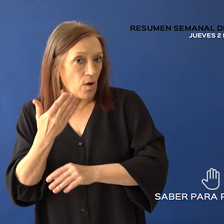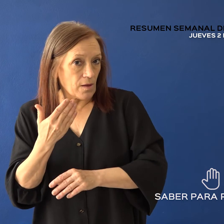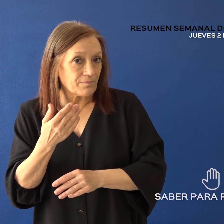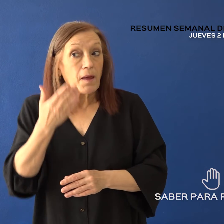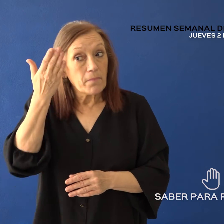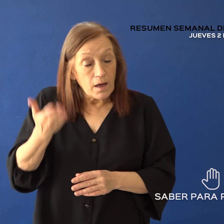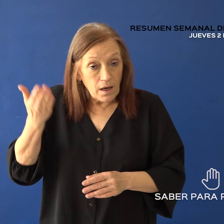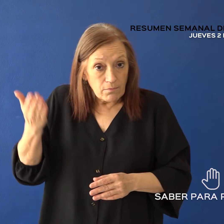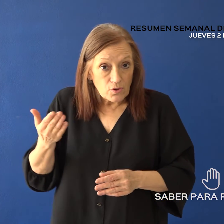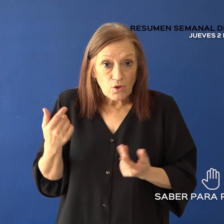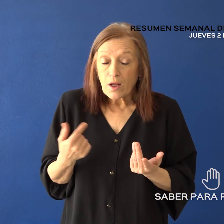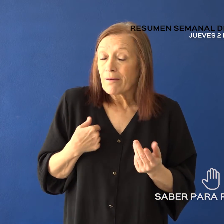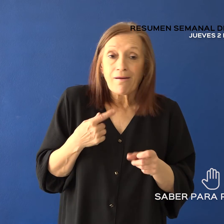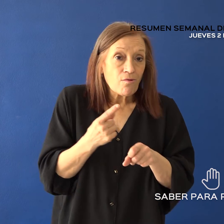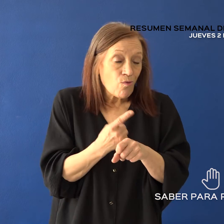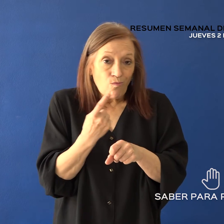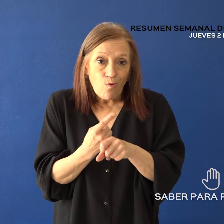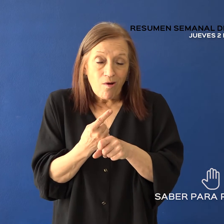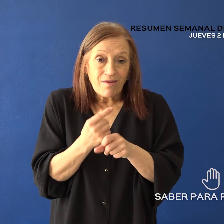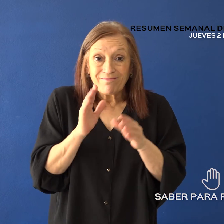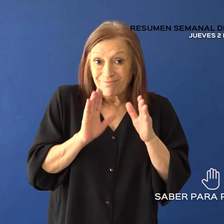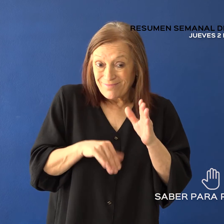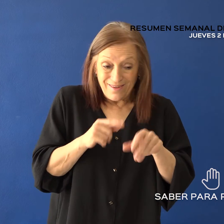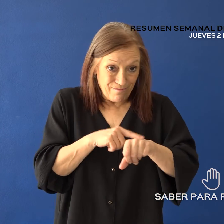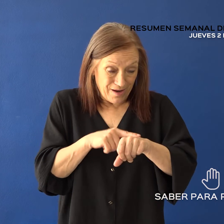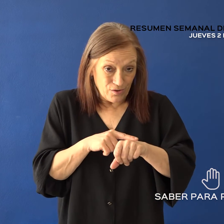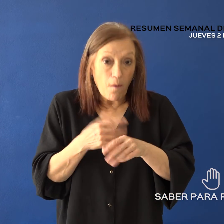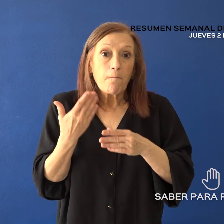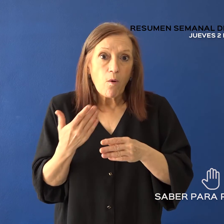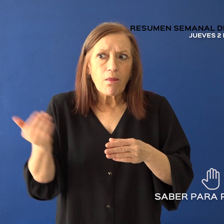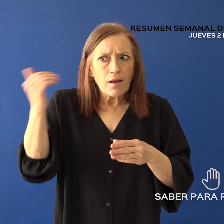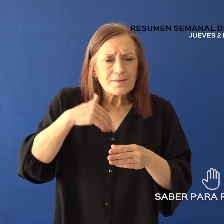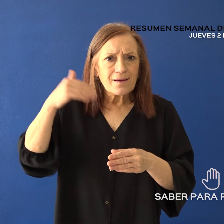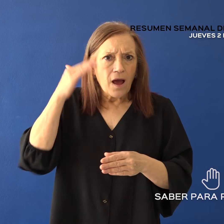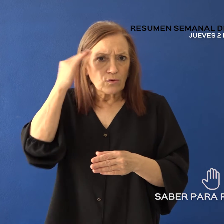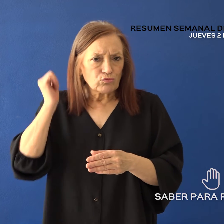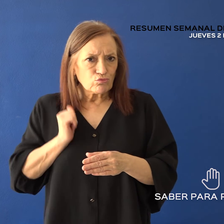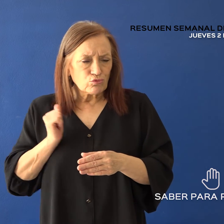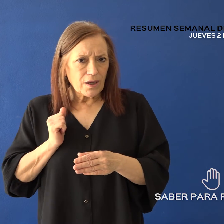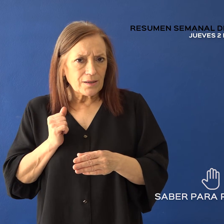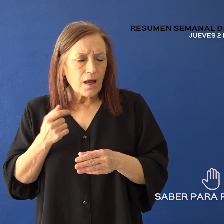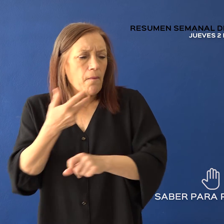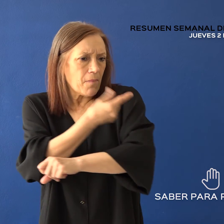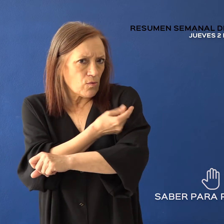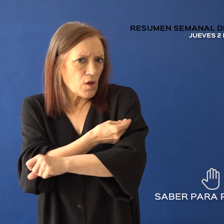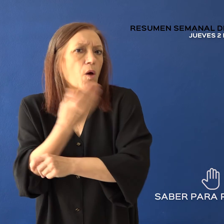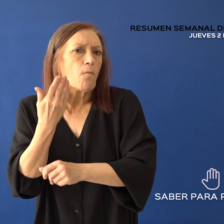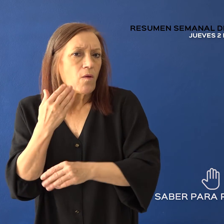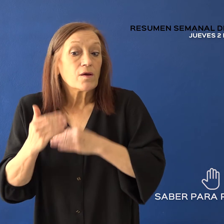acceder a los turnos web puedan asistir sin turno previo con el fin de continuar con el proceso de